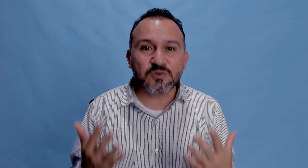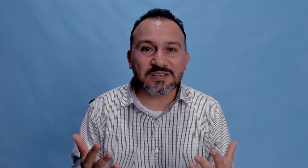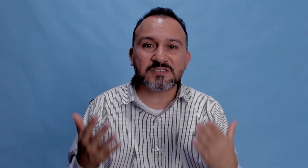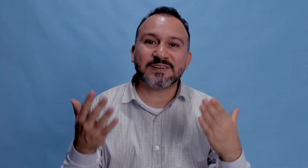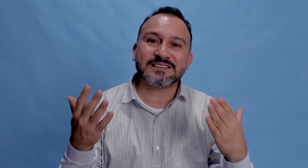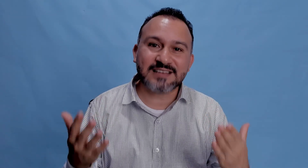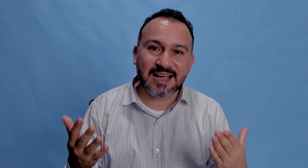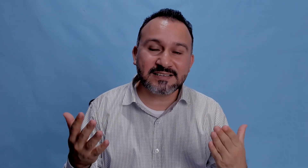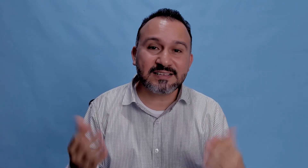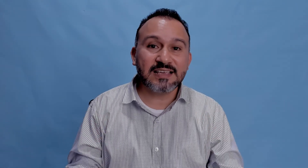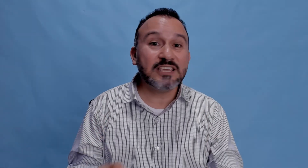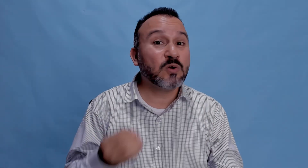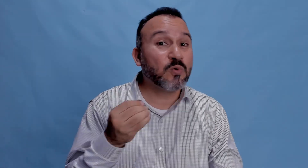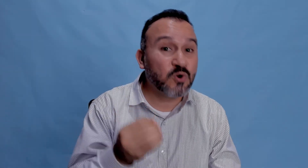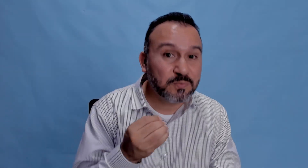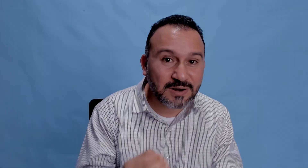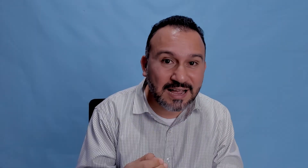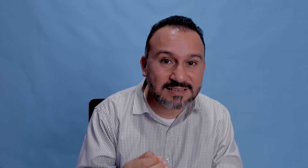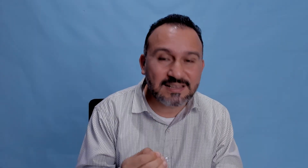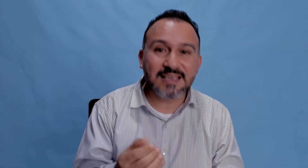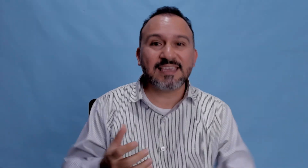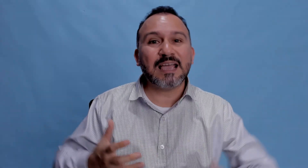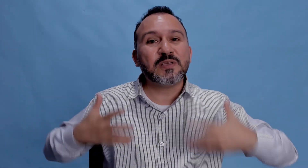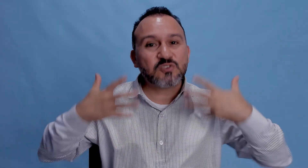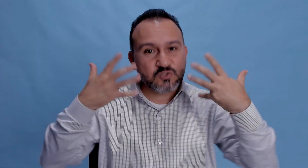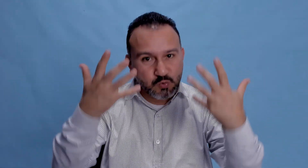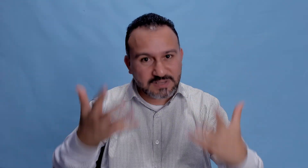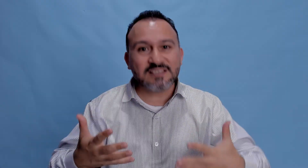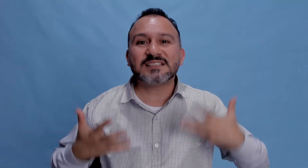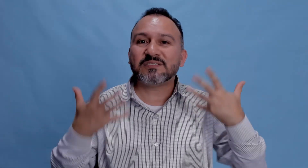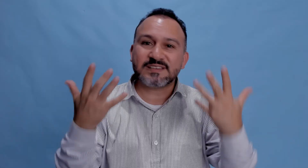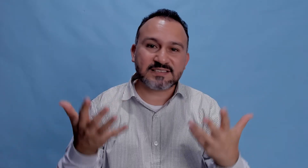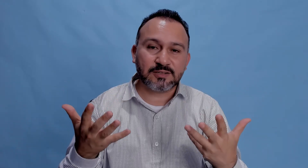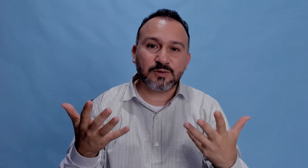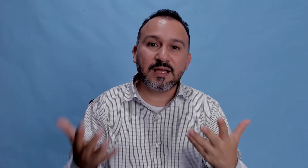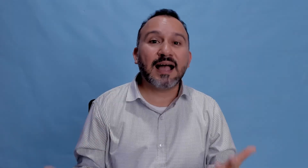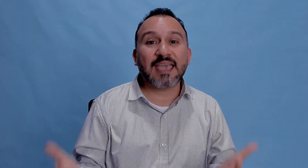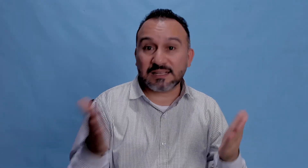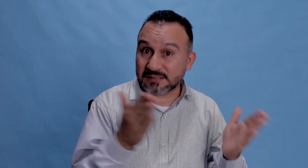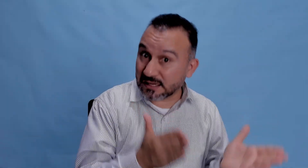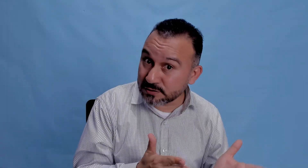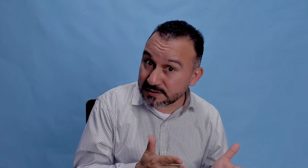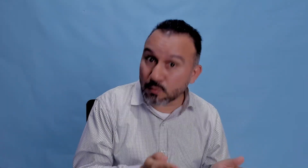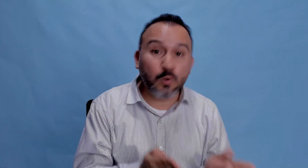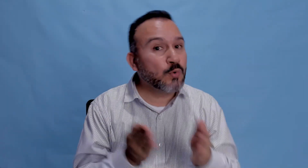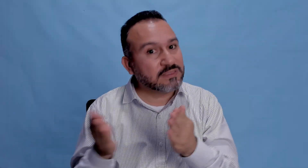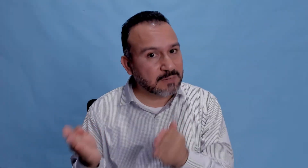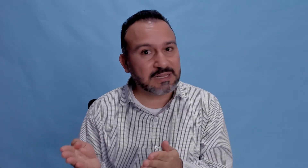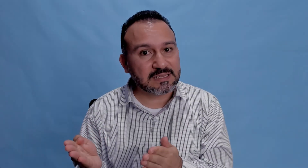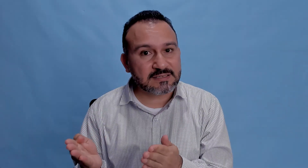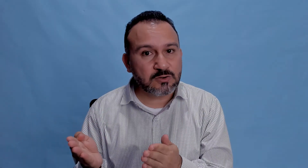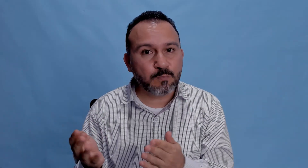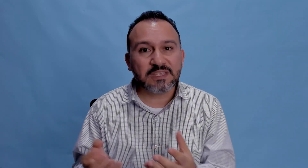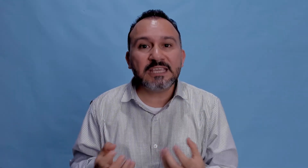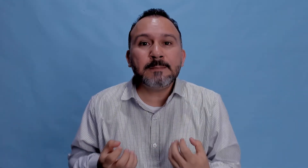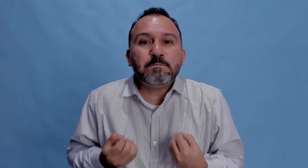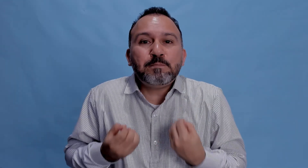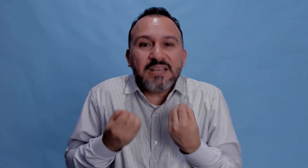expressões faciais e corporais que a pessoa que está fazendo aquela tradução ou interpretação